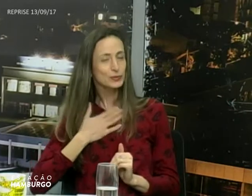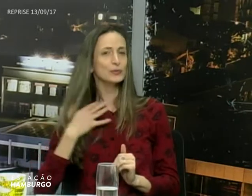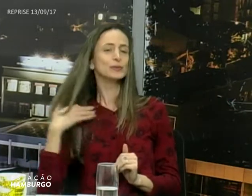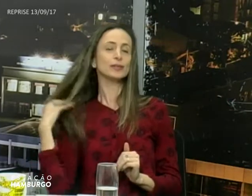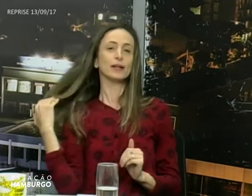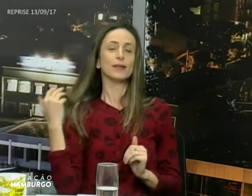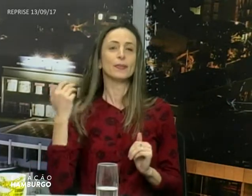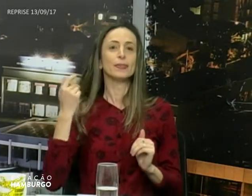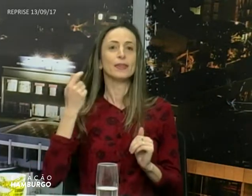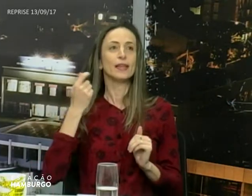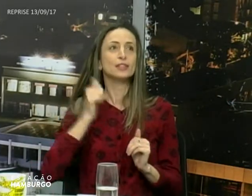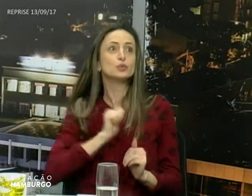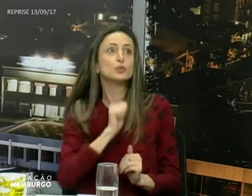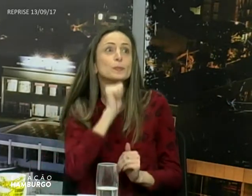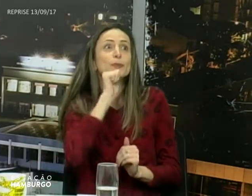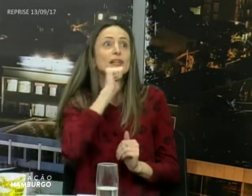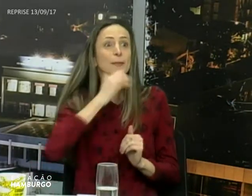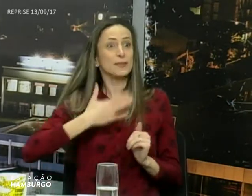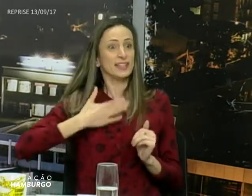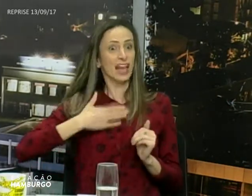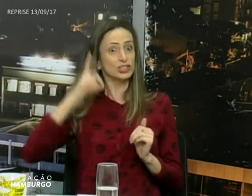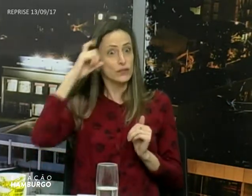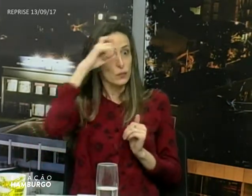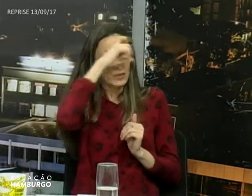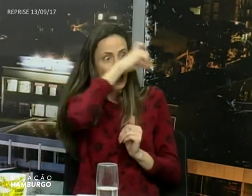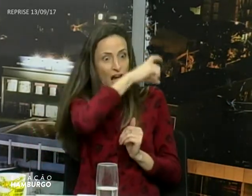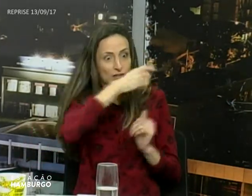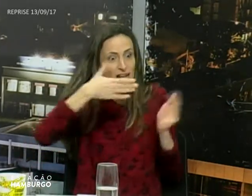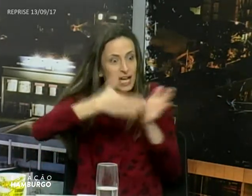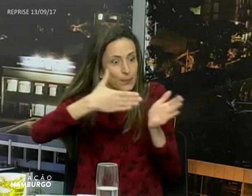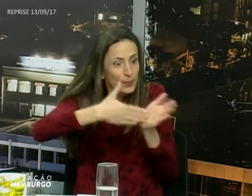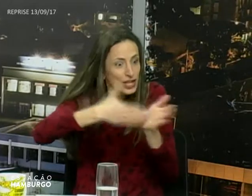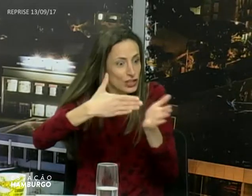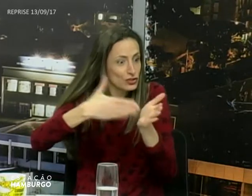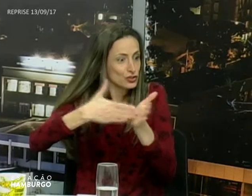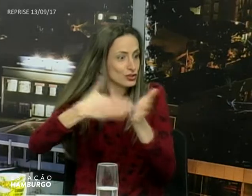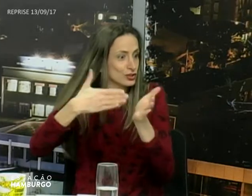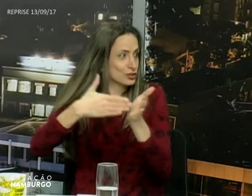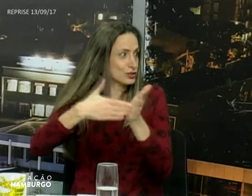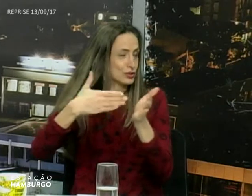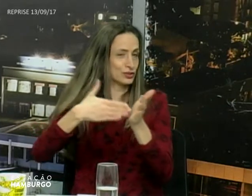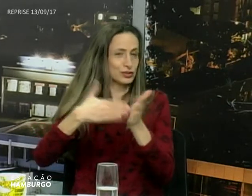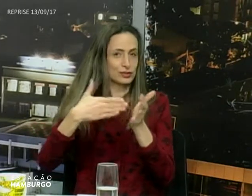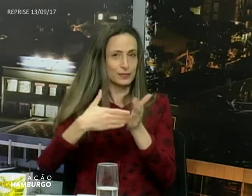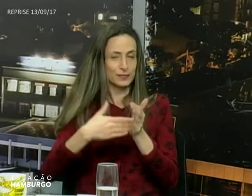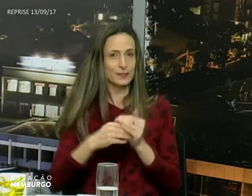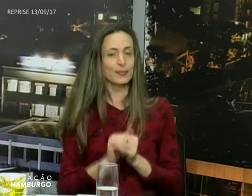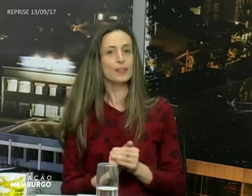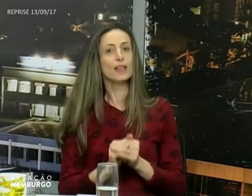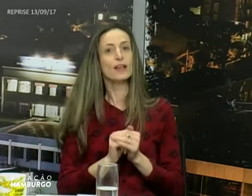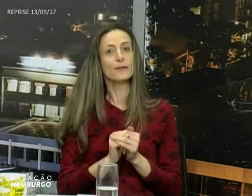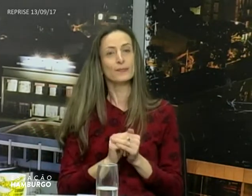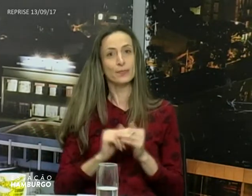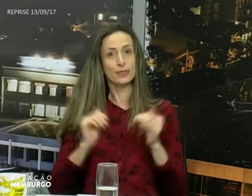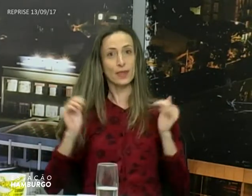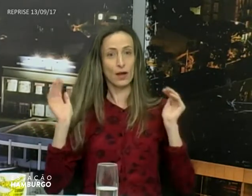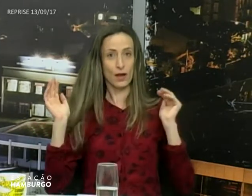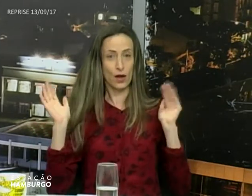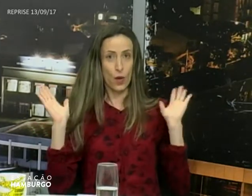comunicação com ela quando criança, para que ela superasse as dificuldades e os limites, as suas barreiras e conseguisse